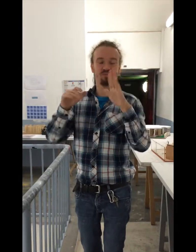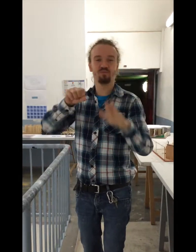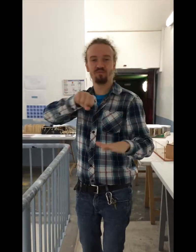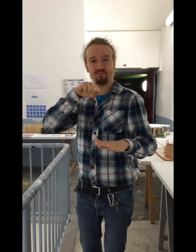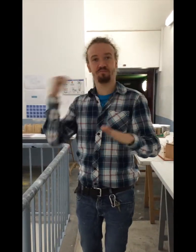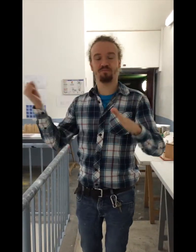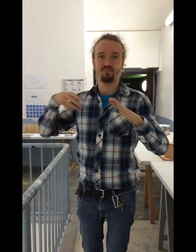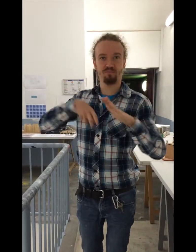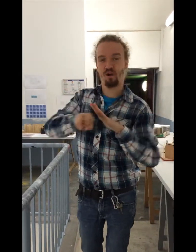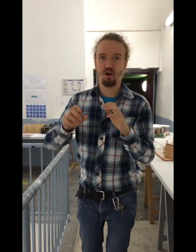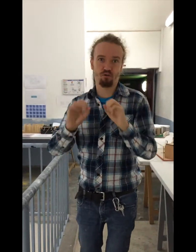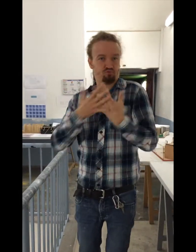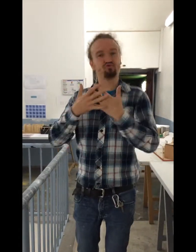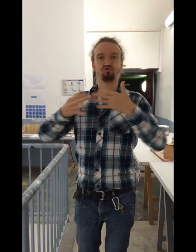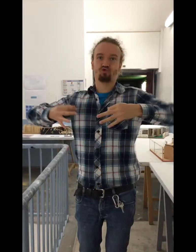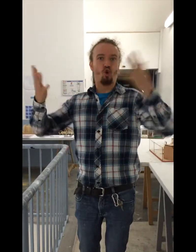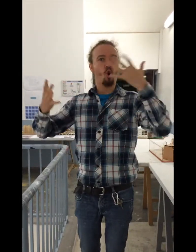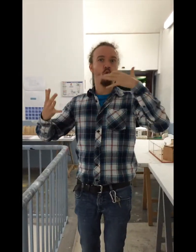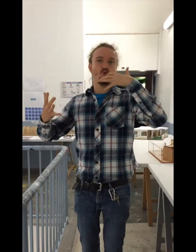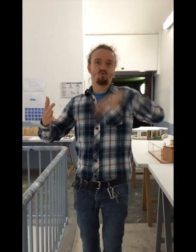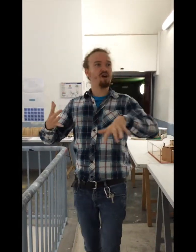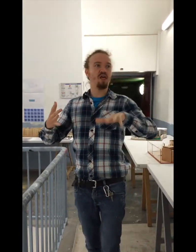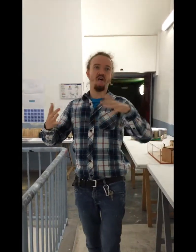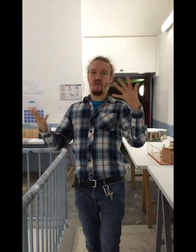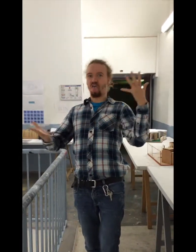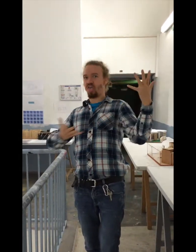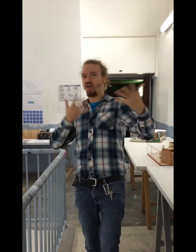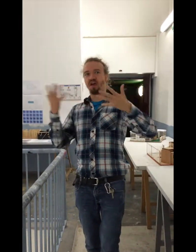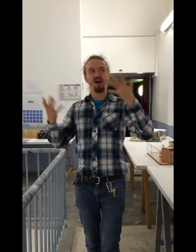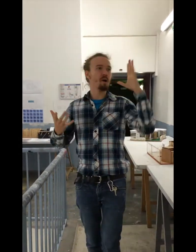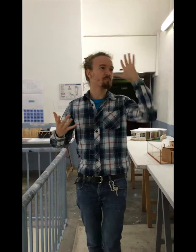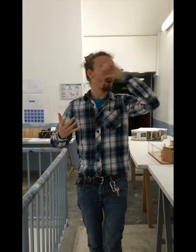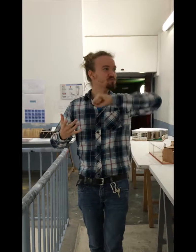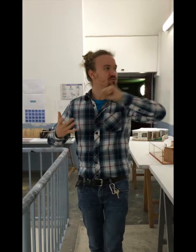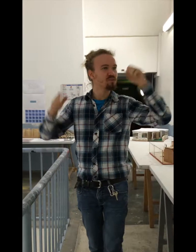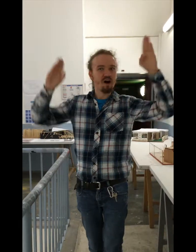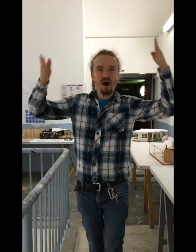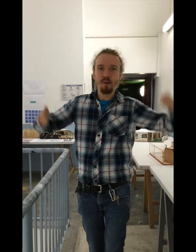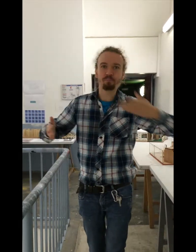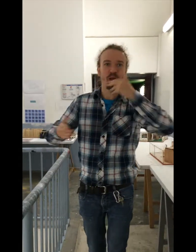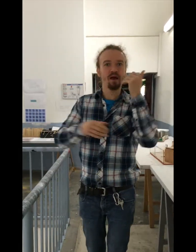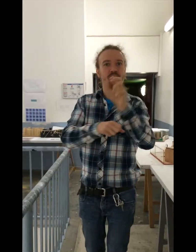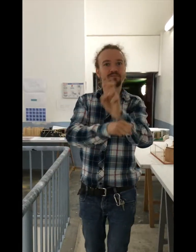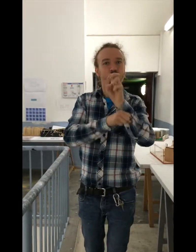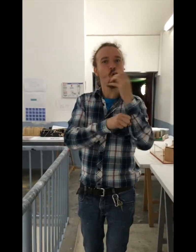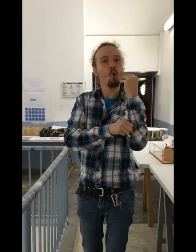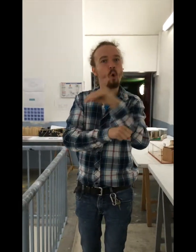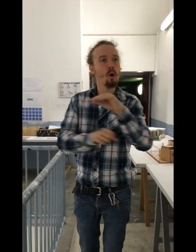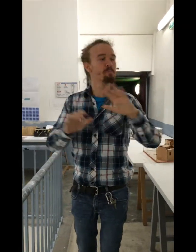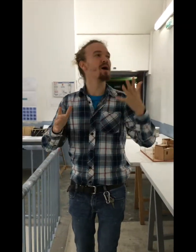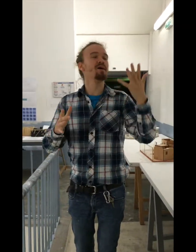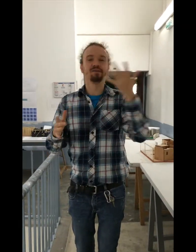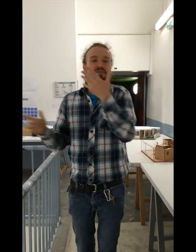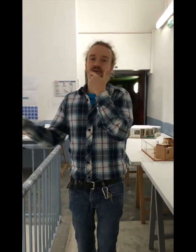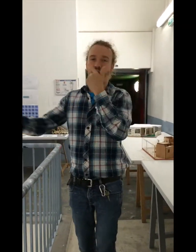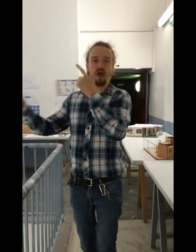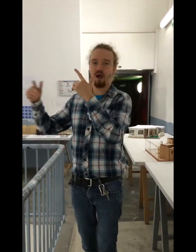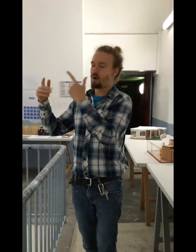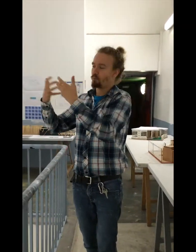soi tranquillement et qu'on rentre dans un appartement qui soit absolument trop chaud, une fournaise, parce qu'on aura oublié de fermer les volets ou alors il fera trop